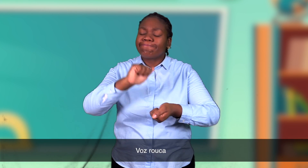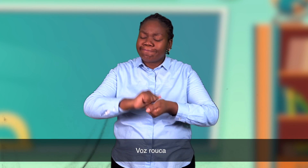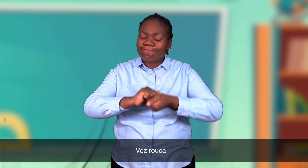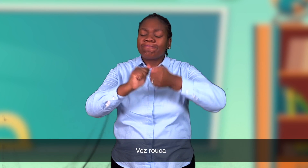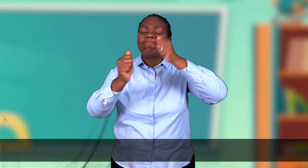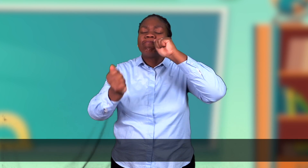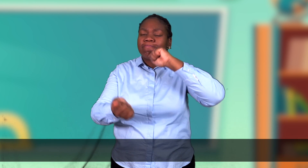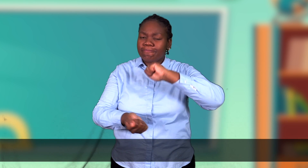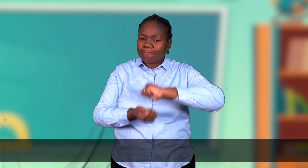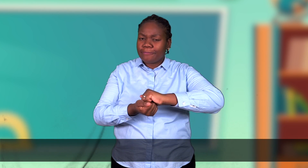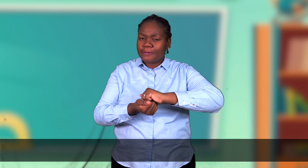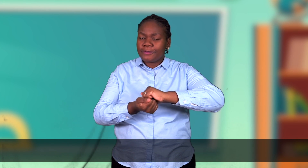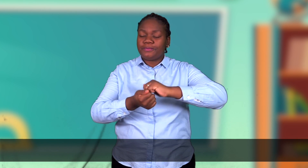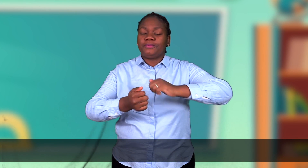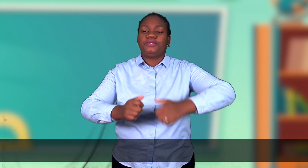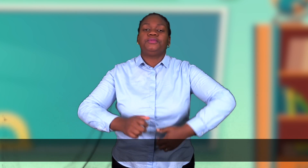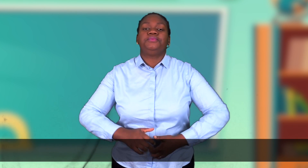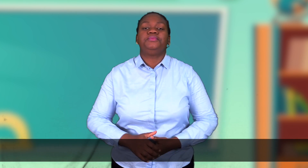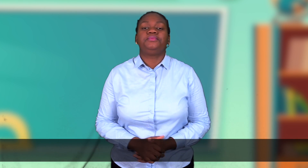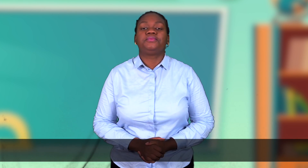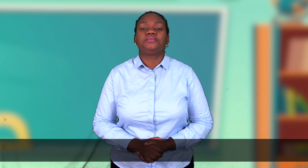Voz rouca.